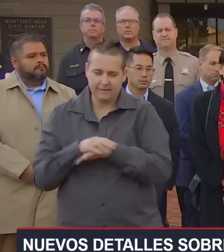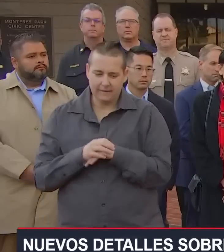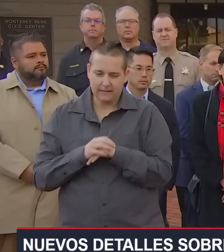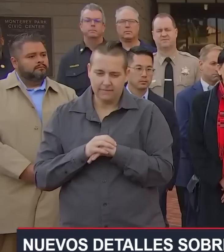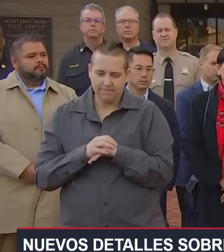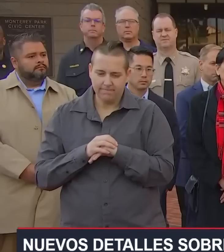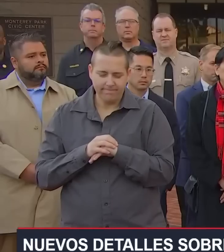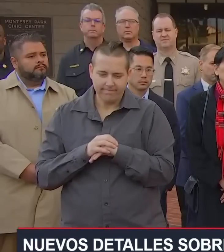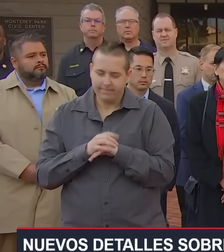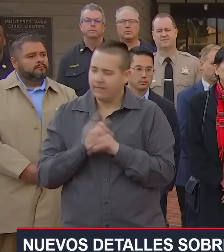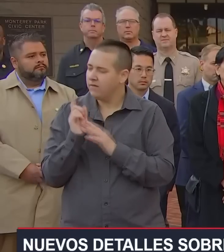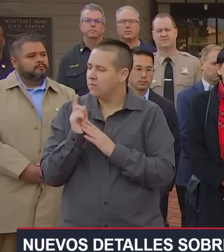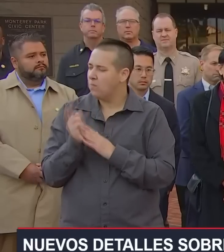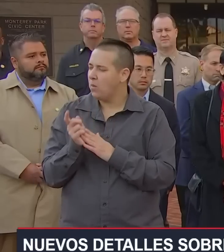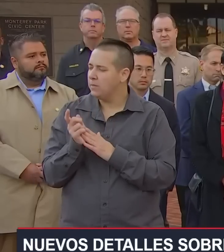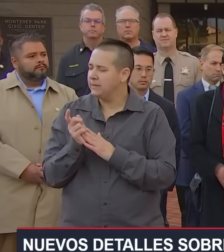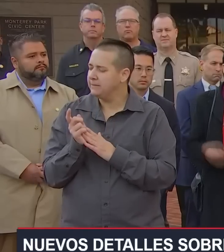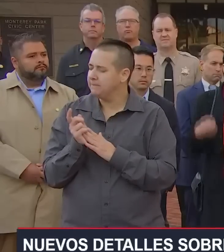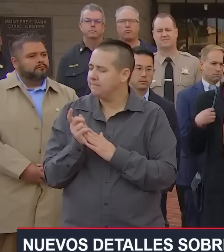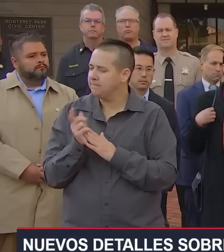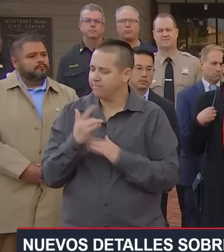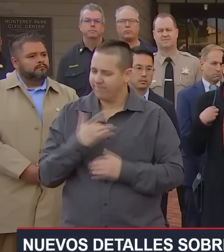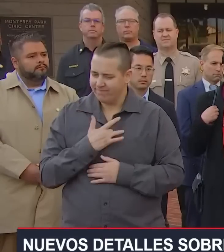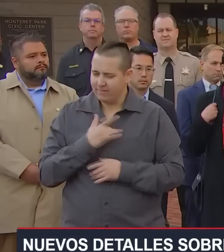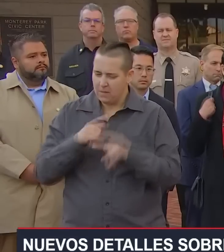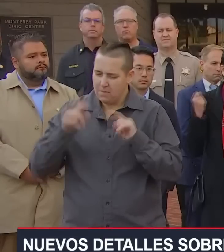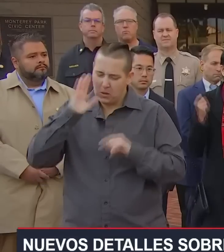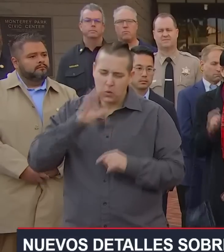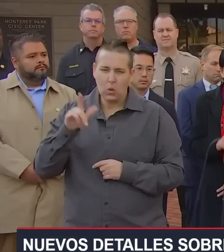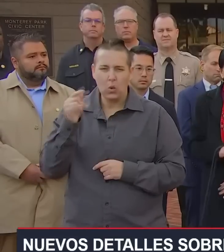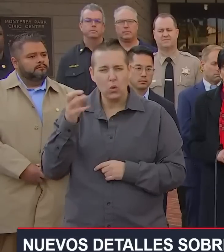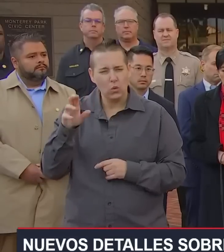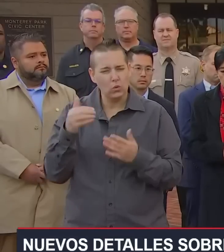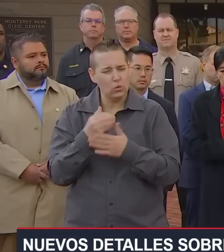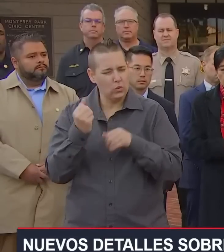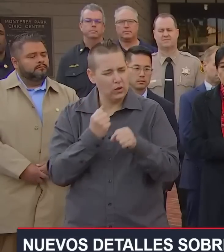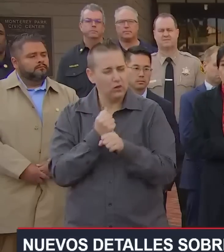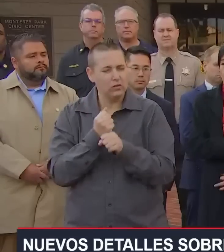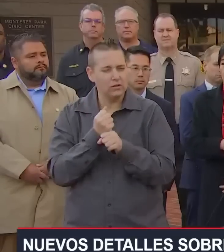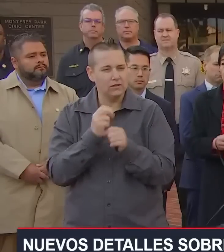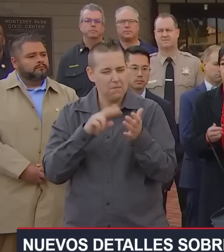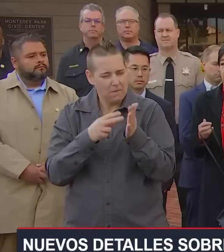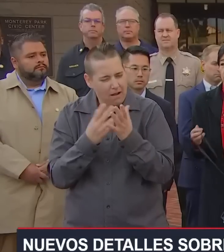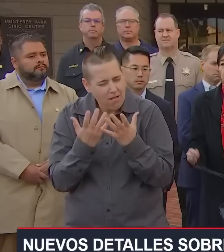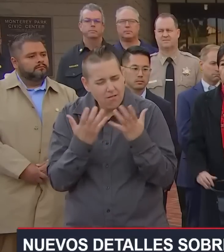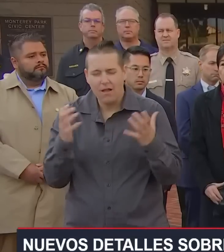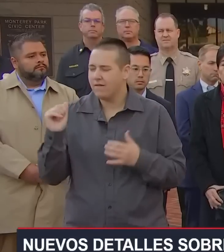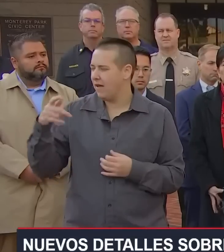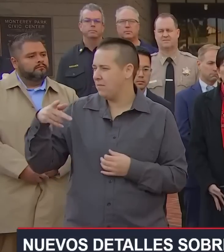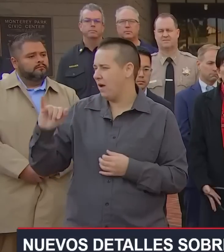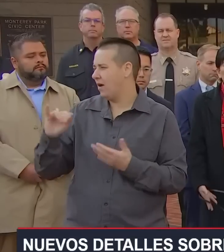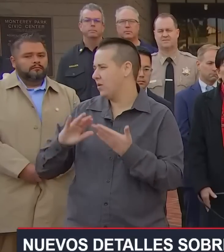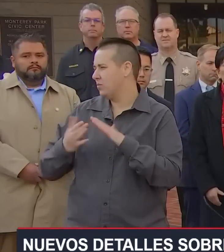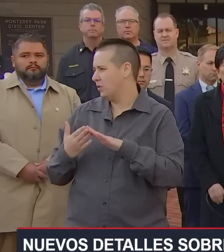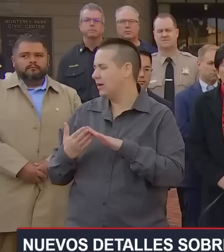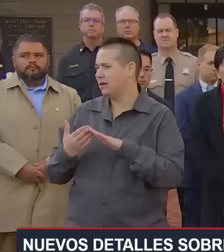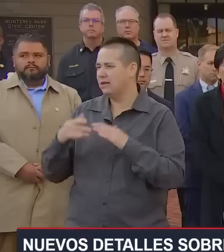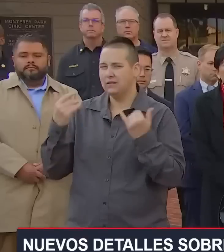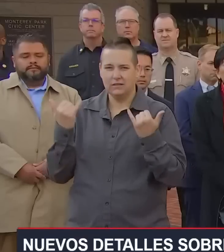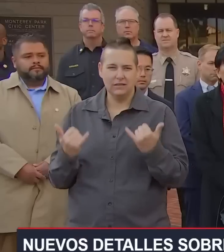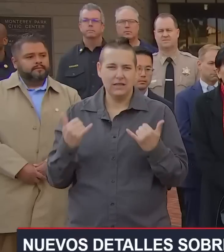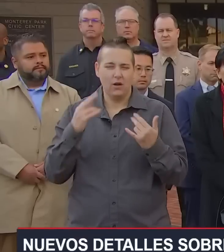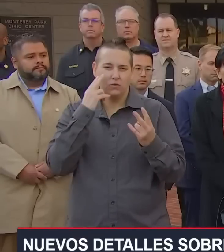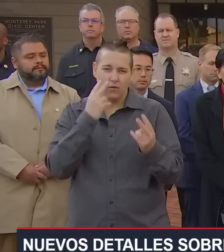Este es un momento solemne pero también sabemos que el año nuevo lunar significa mucho Para